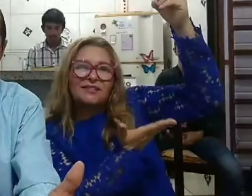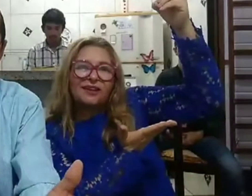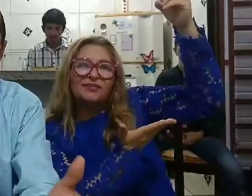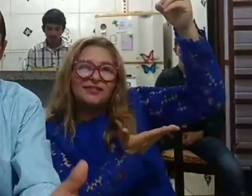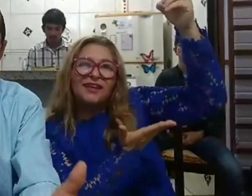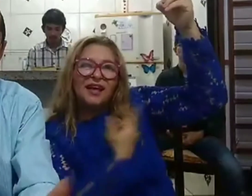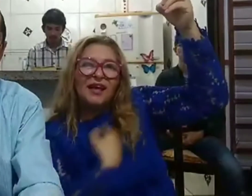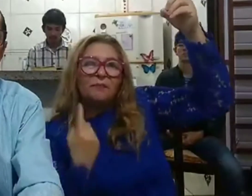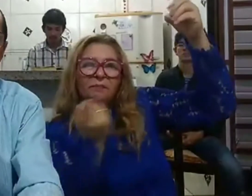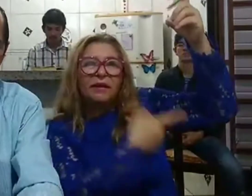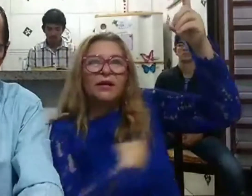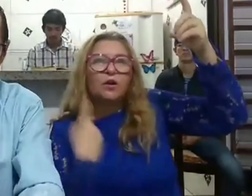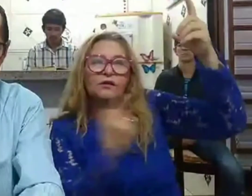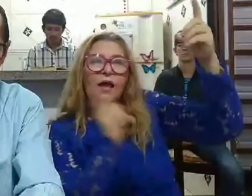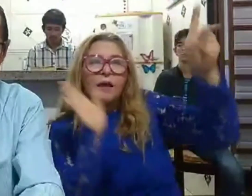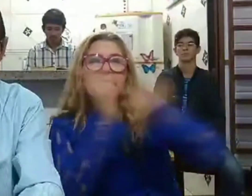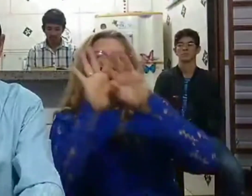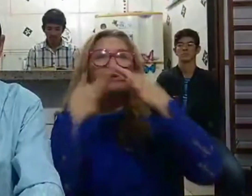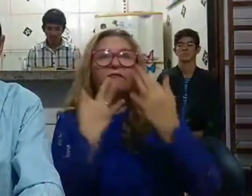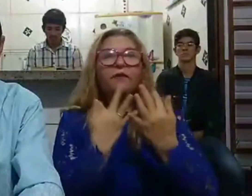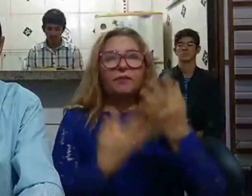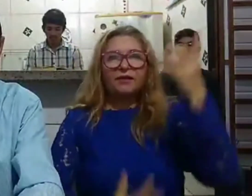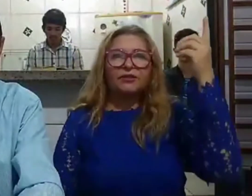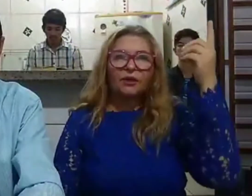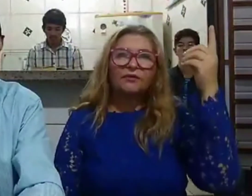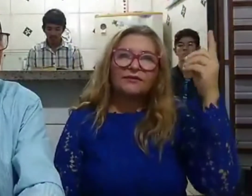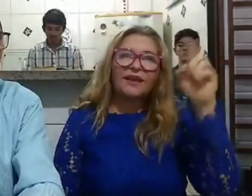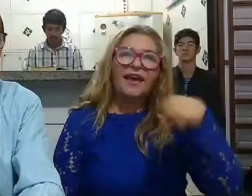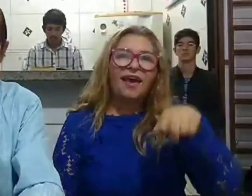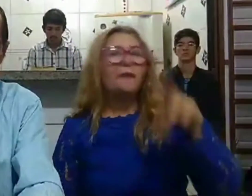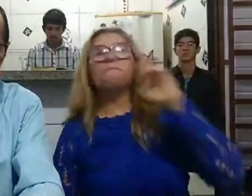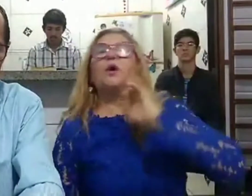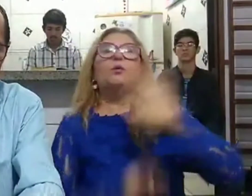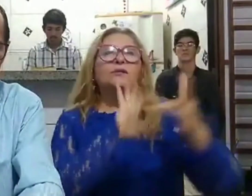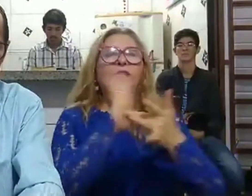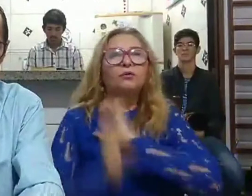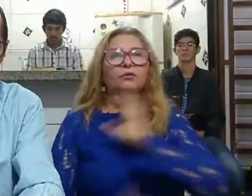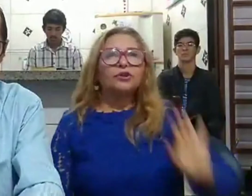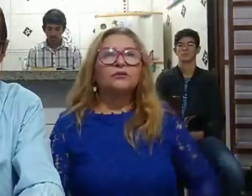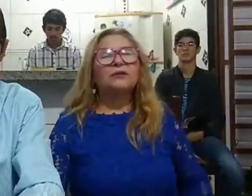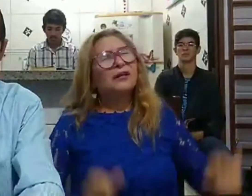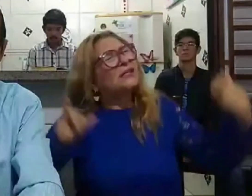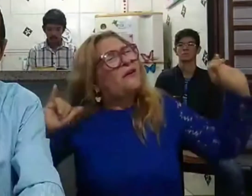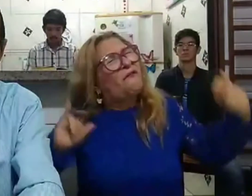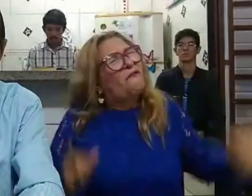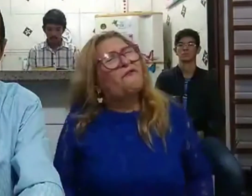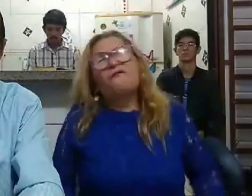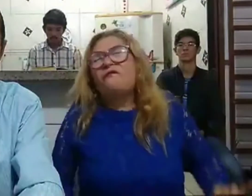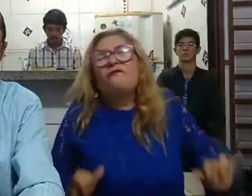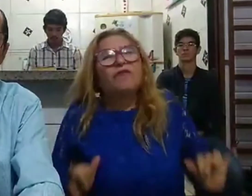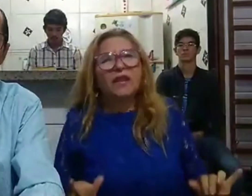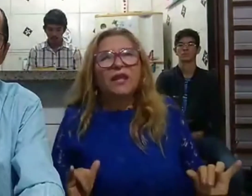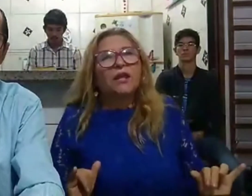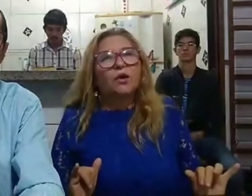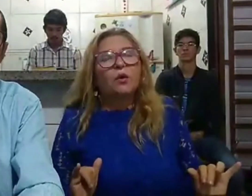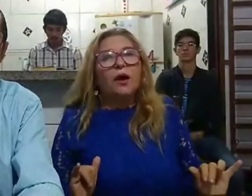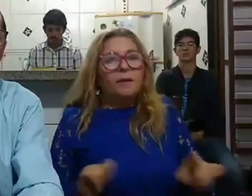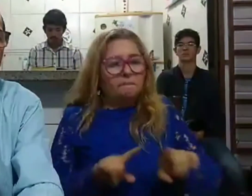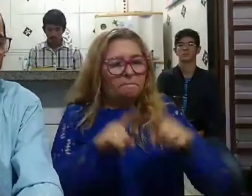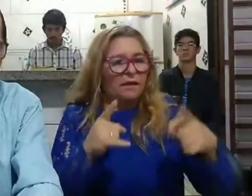gente comece a fazer parte da sua família. O Senhor Jesus Cristo, ele sofreu a pena justa de Deus sobre o